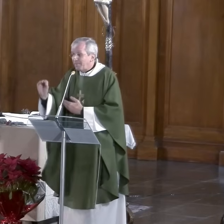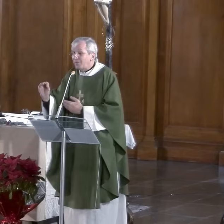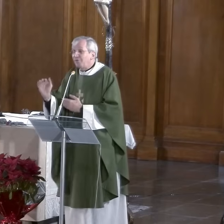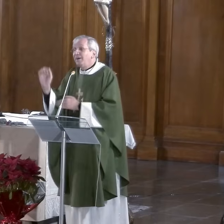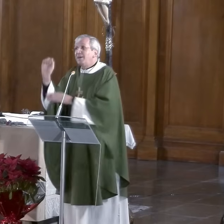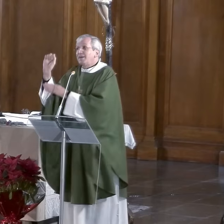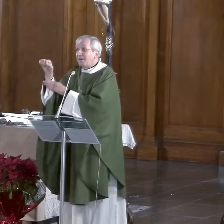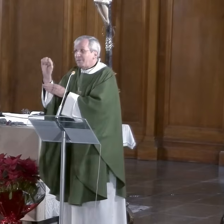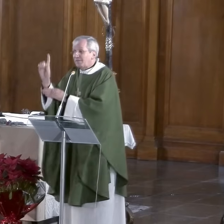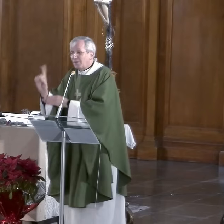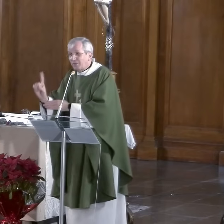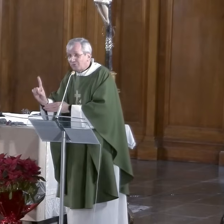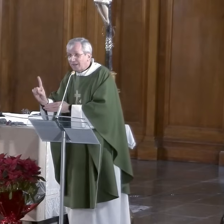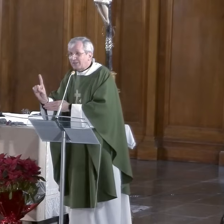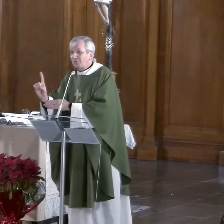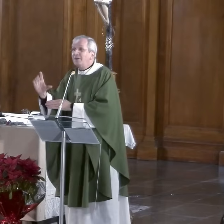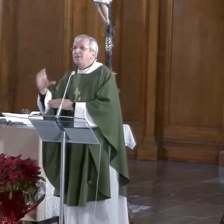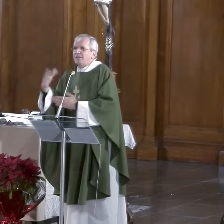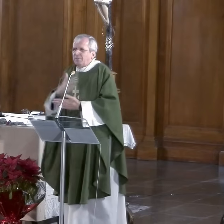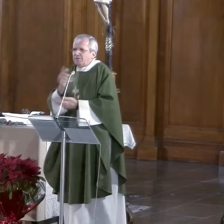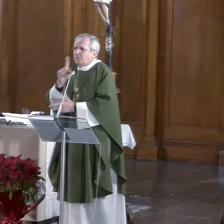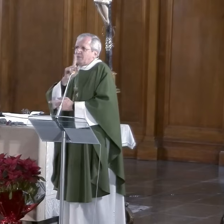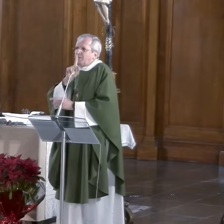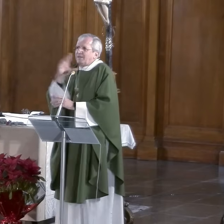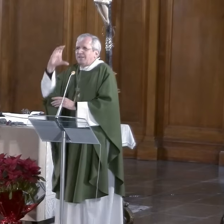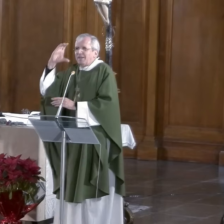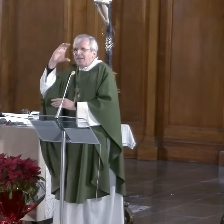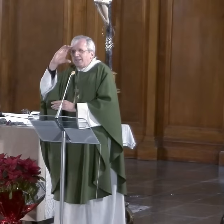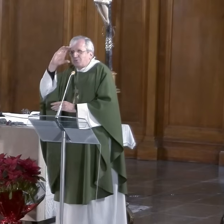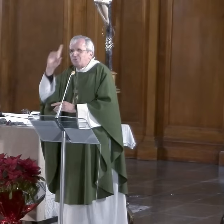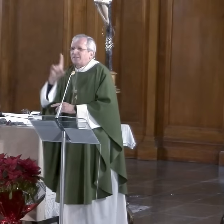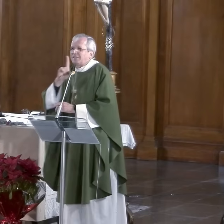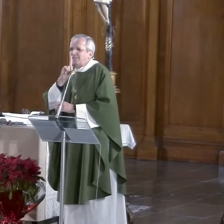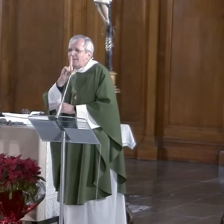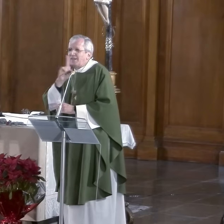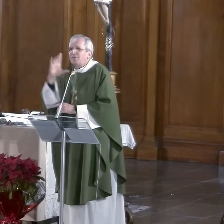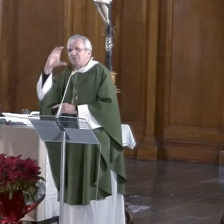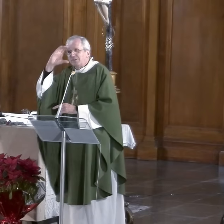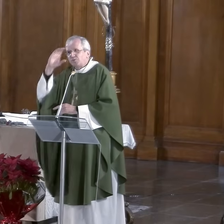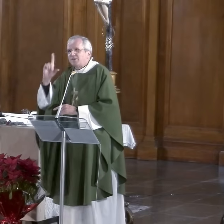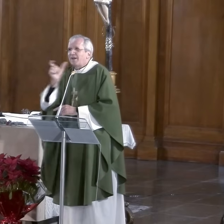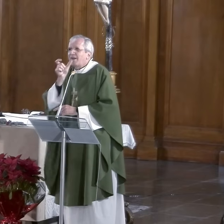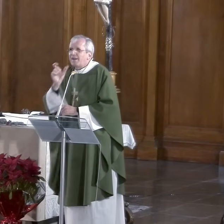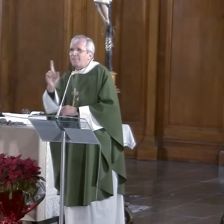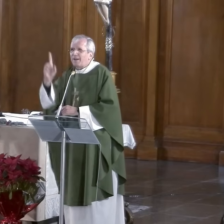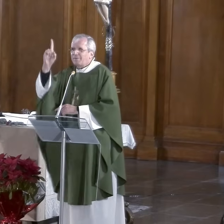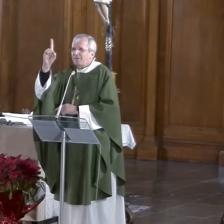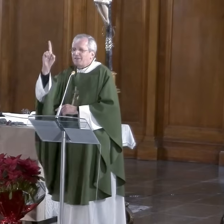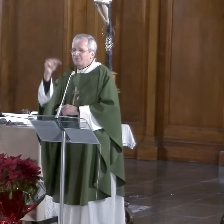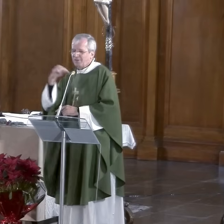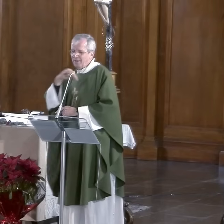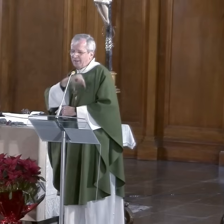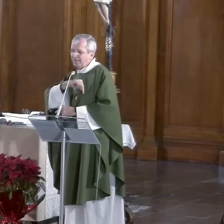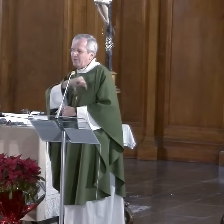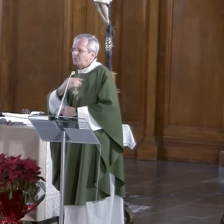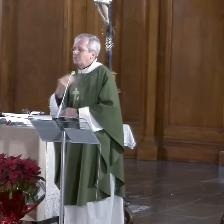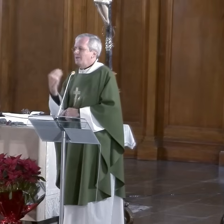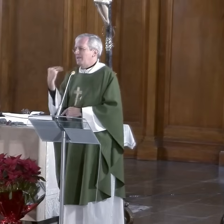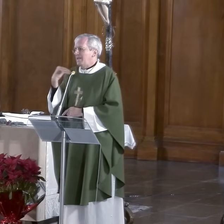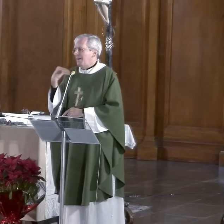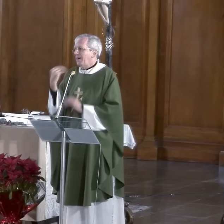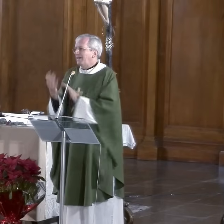nos va llamando, y a veces no hacemos caso, y a veces tenemos que hacer ese escucha, ese silencio de escuchar la palabra de Dios que